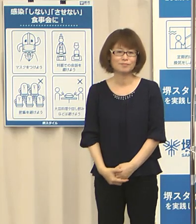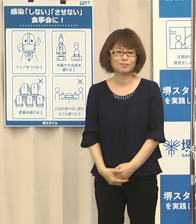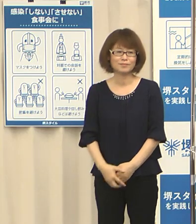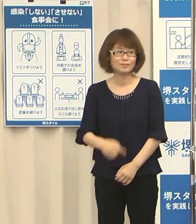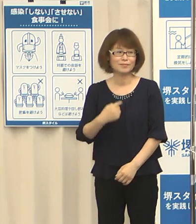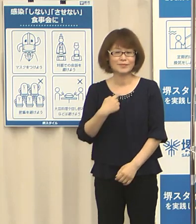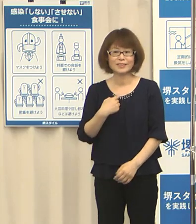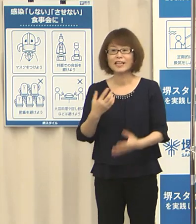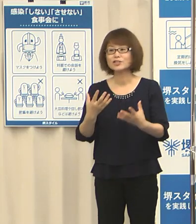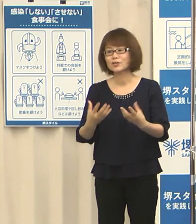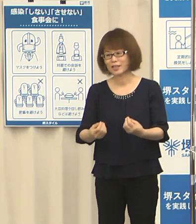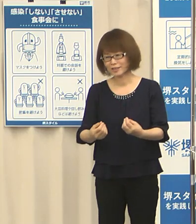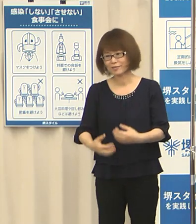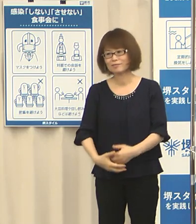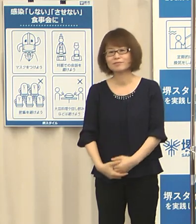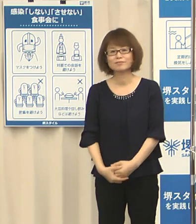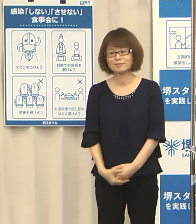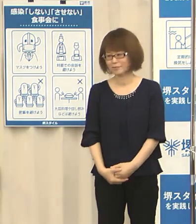からは以上です。